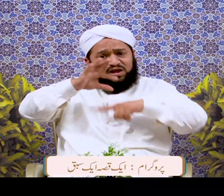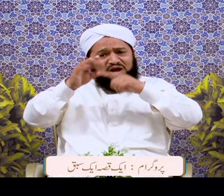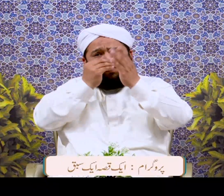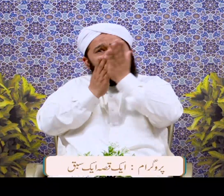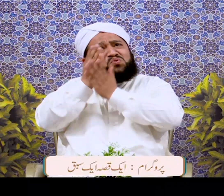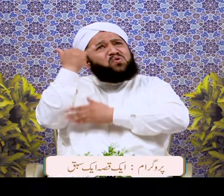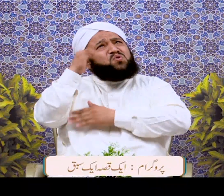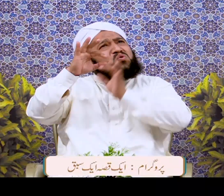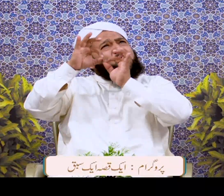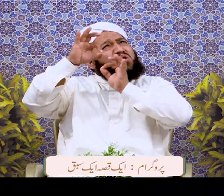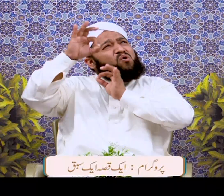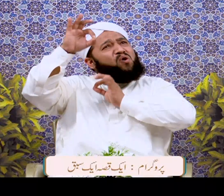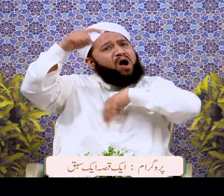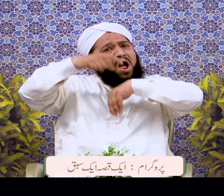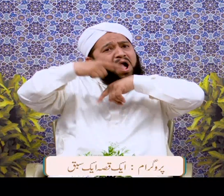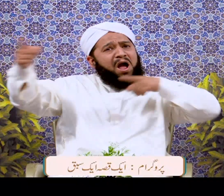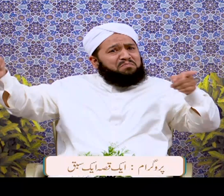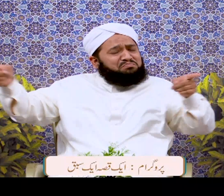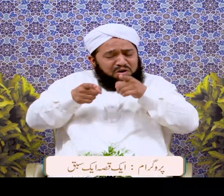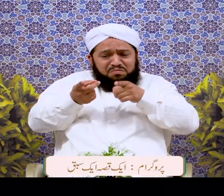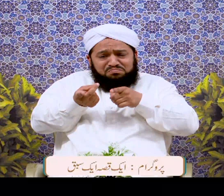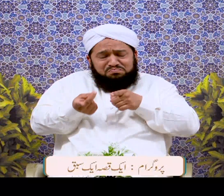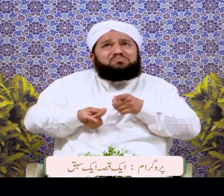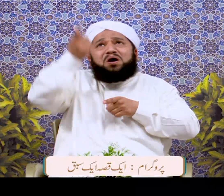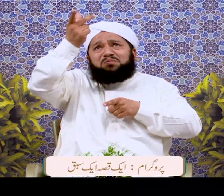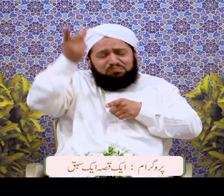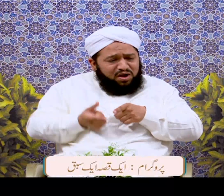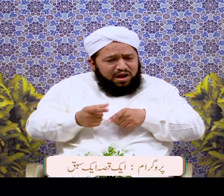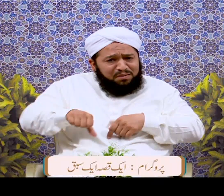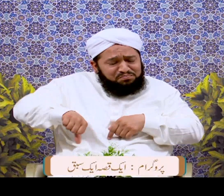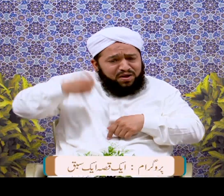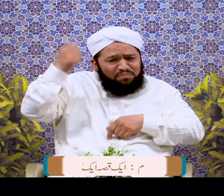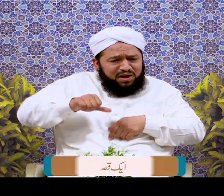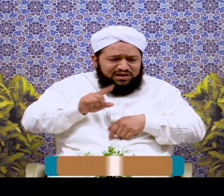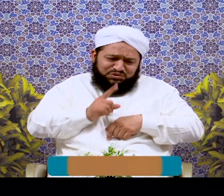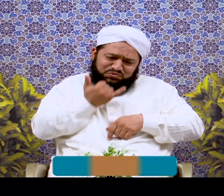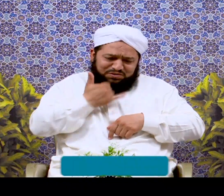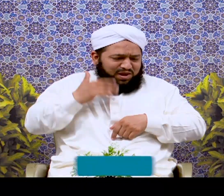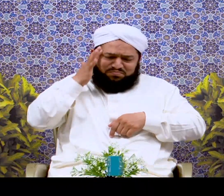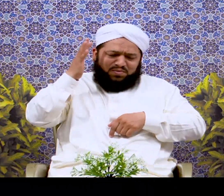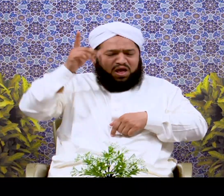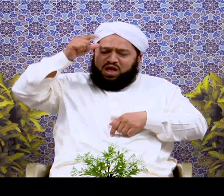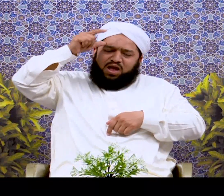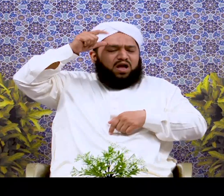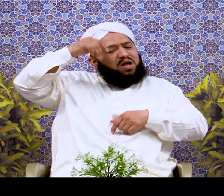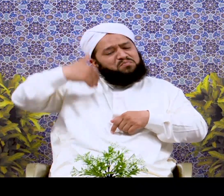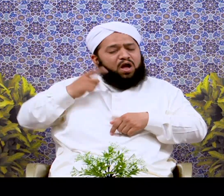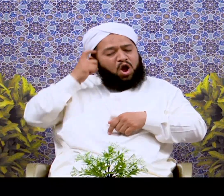اتنا لمبا سفر اتنے کم وقت میں حضور اکرم صلی اللہ علیہ وآلہ وصحبہ وسلم نے کیسے طے کر لیا؟ شیخ